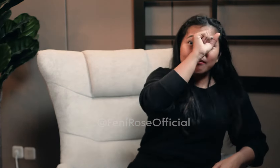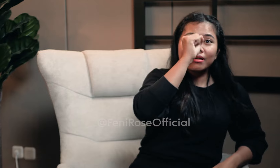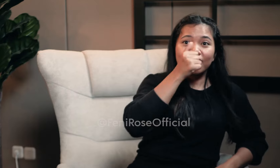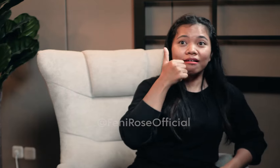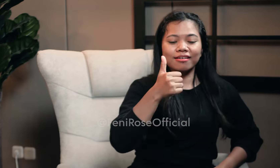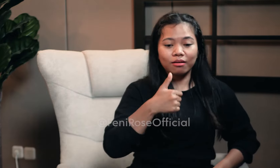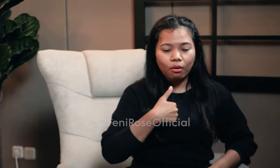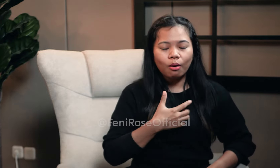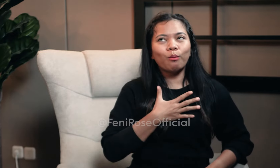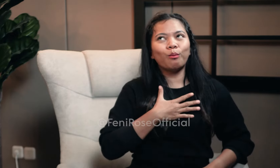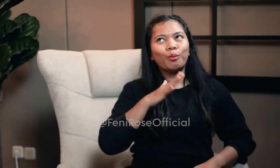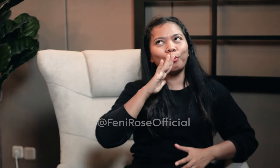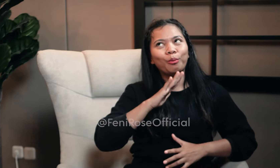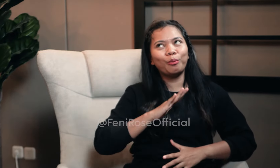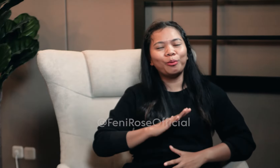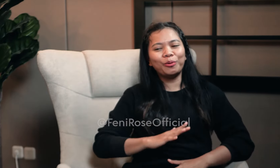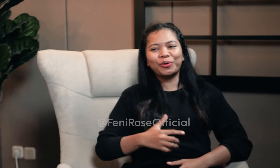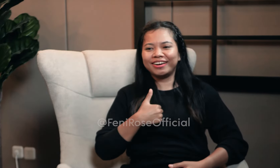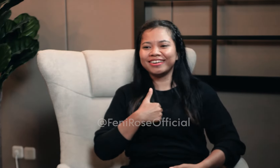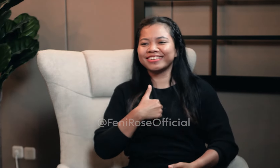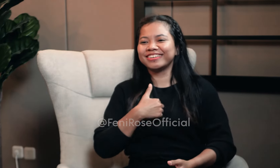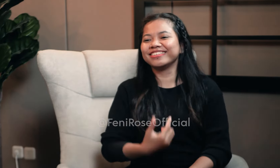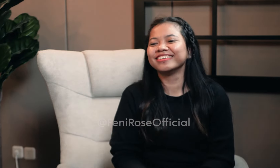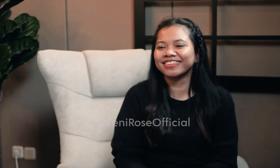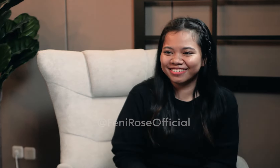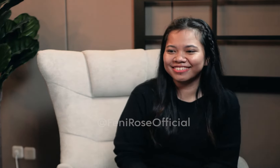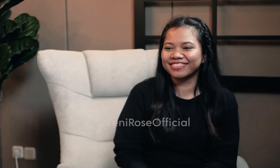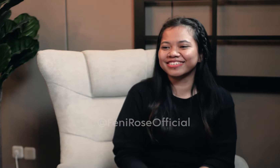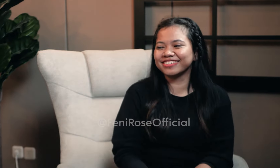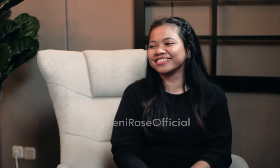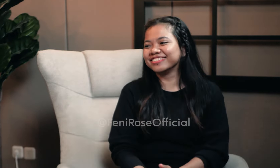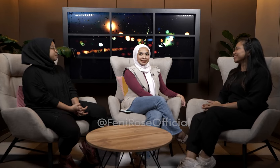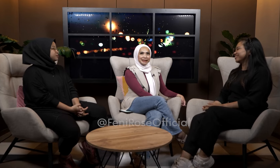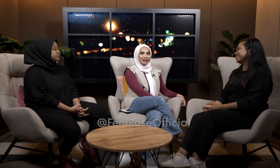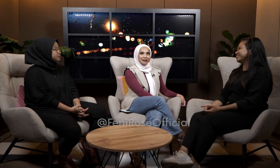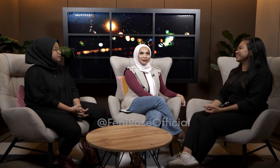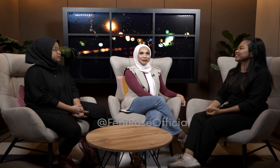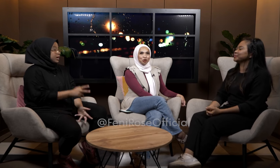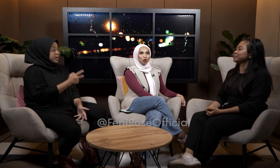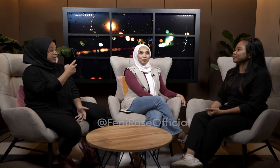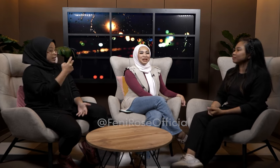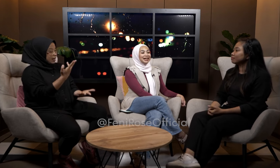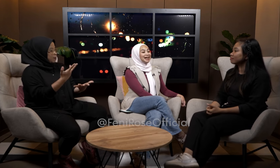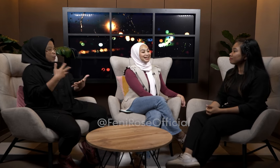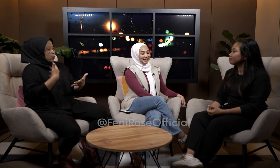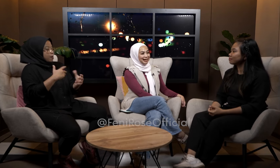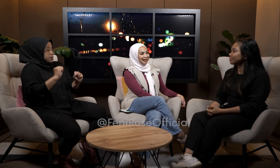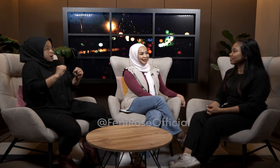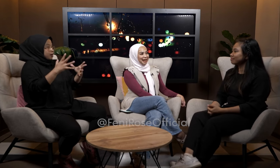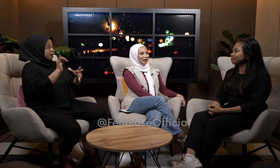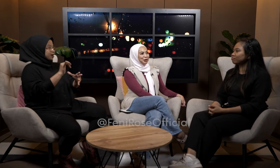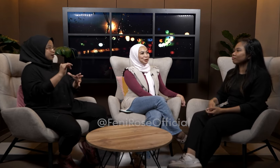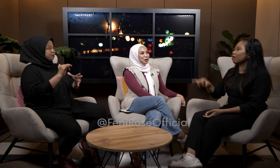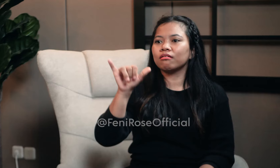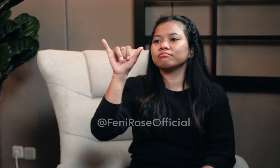gitu yang betul-betul teman-teman itu paham seperti itu Mbak jadi ee cukup mendadak ya dan agak